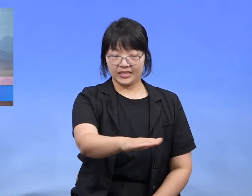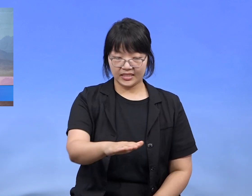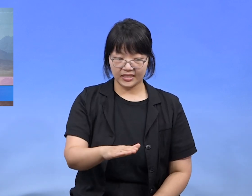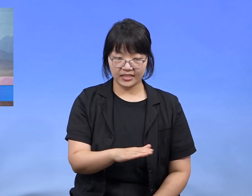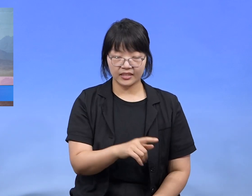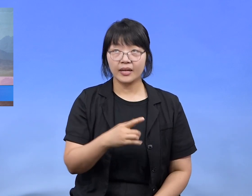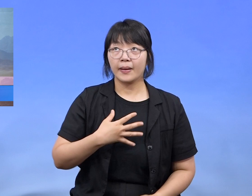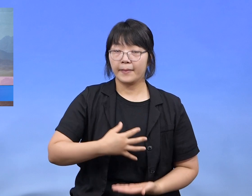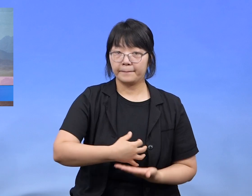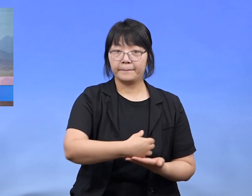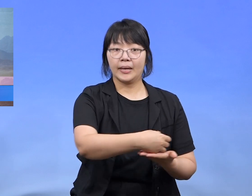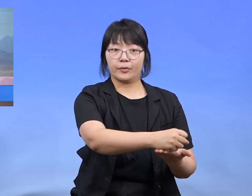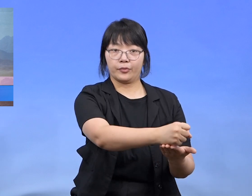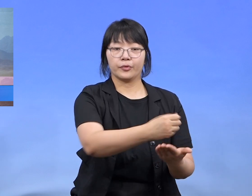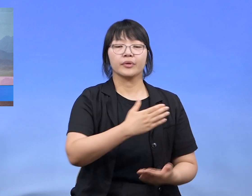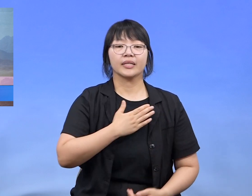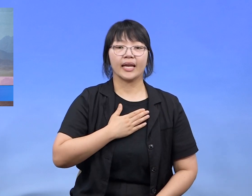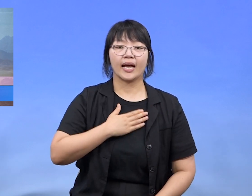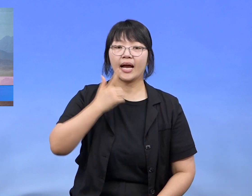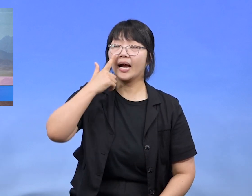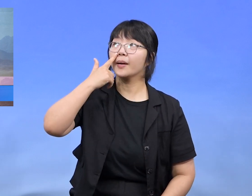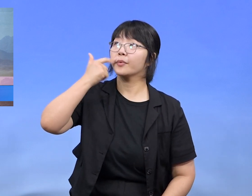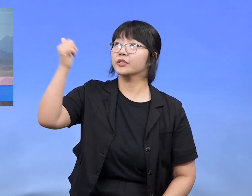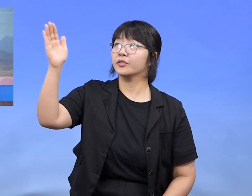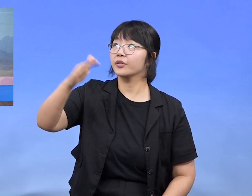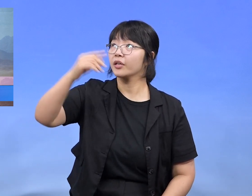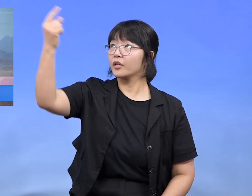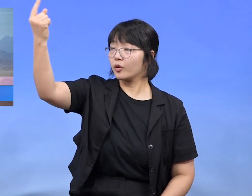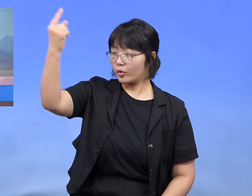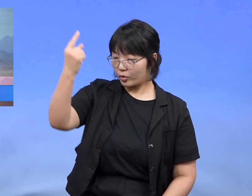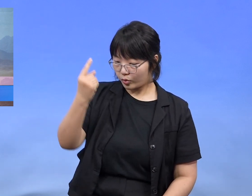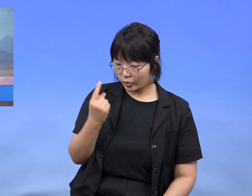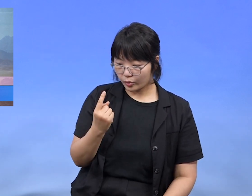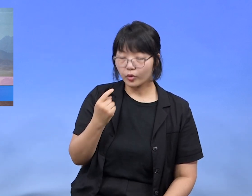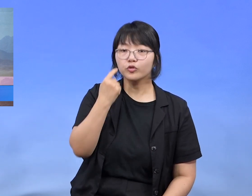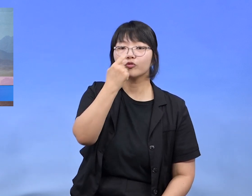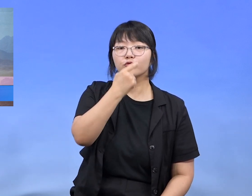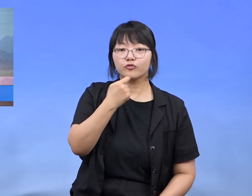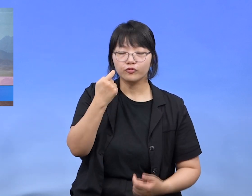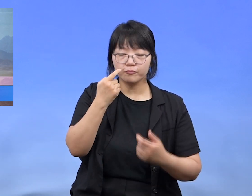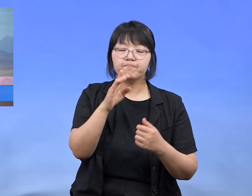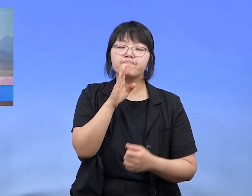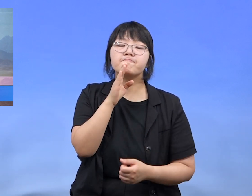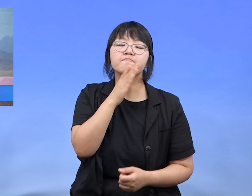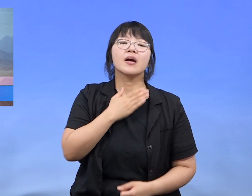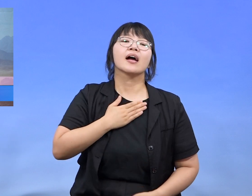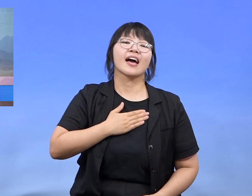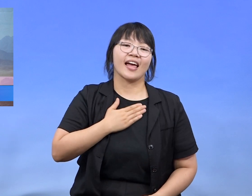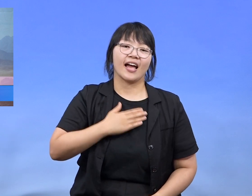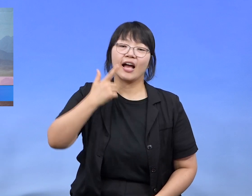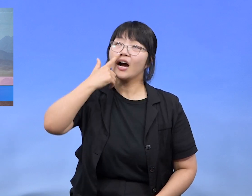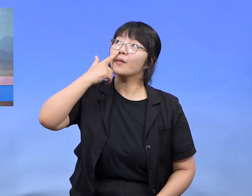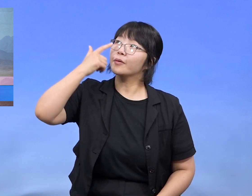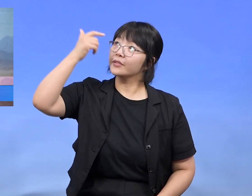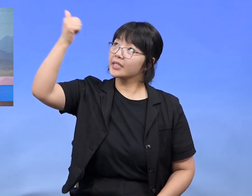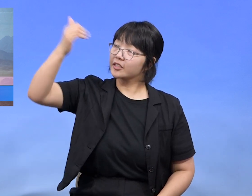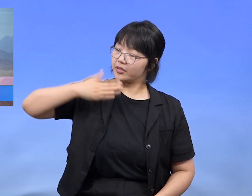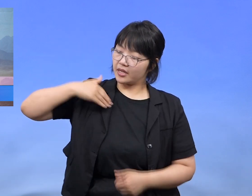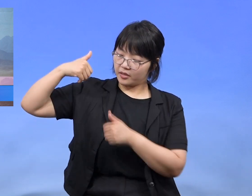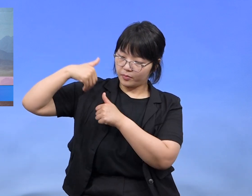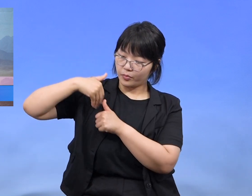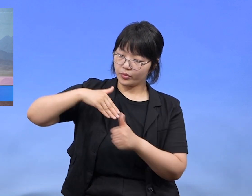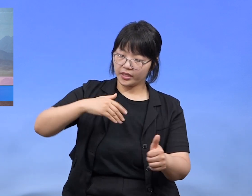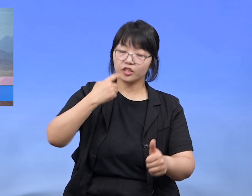이것을 받고 내가 아버지께로부터 나온 줄을 참으로 아오며 아버지께서 나를